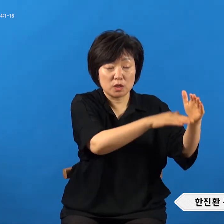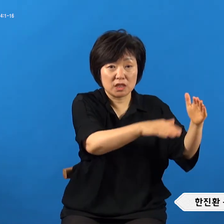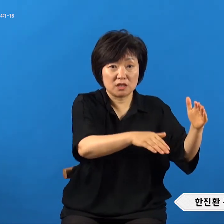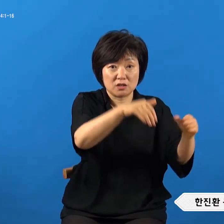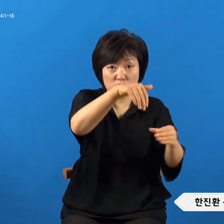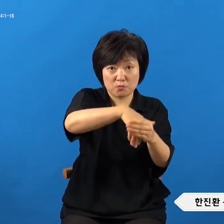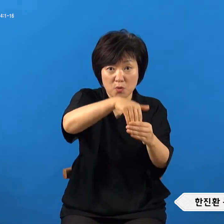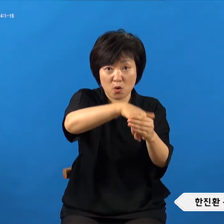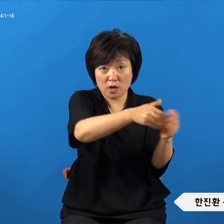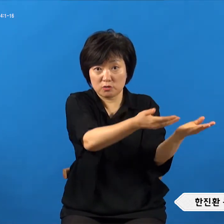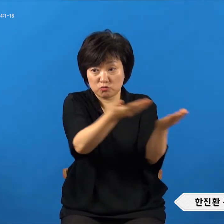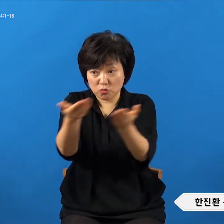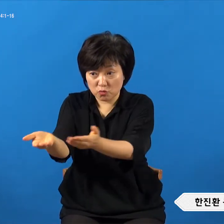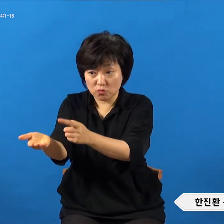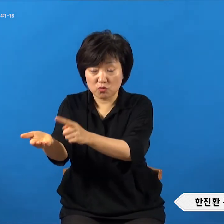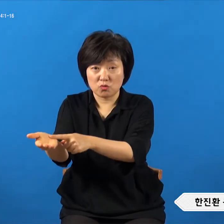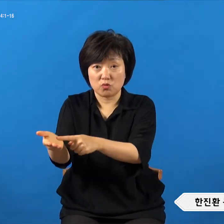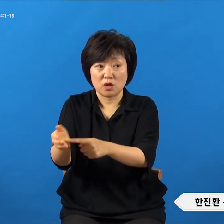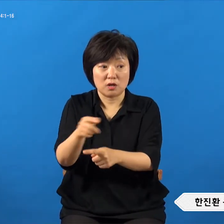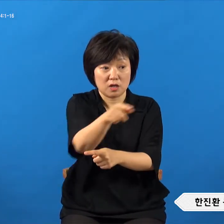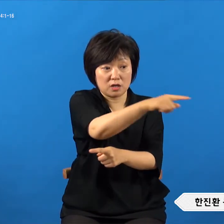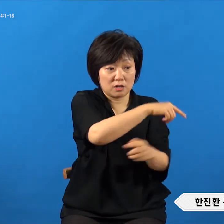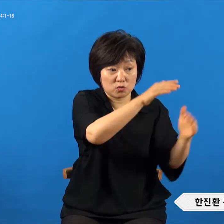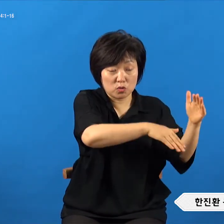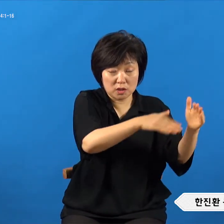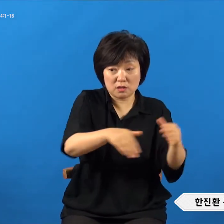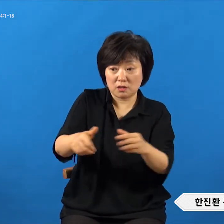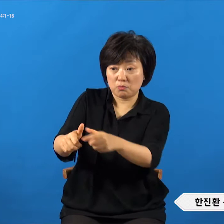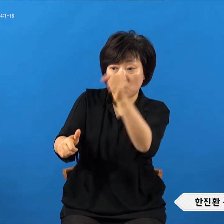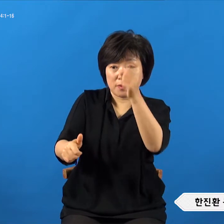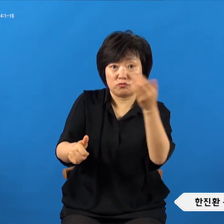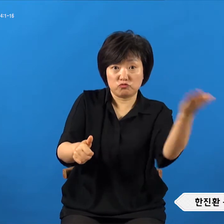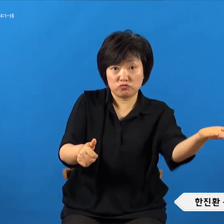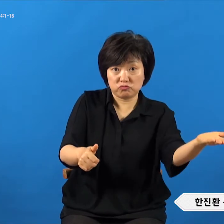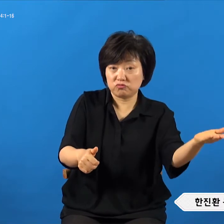것이 아닙니다. 주님께서 그 사람을 세운 것입니다.